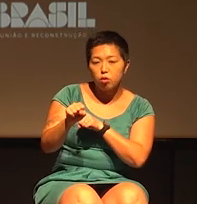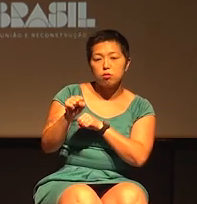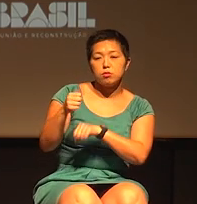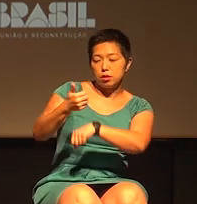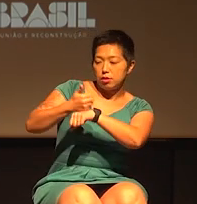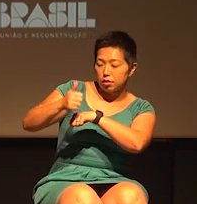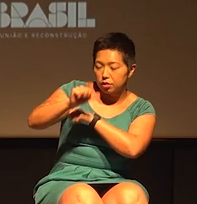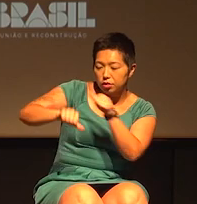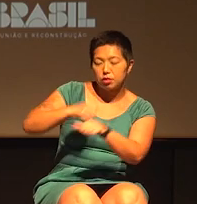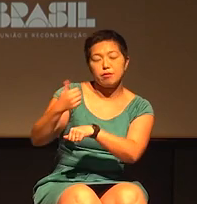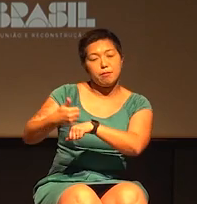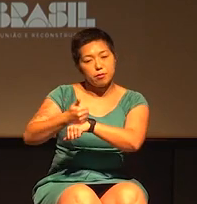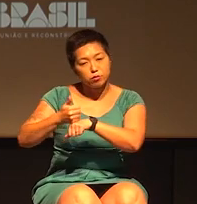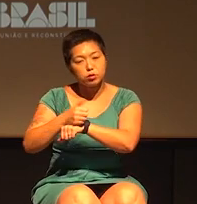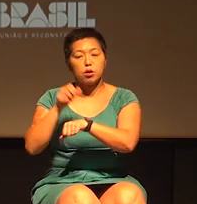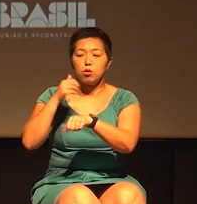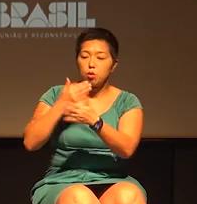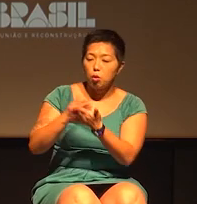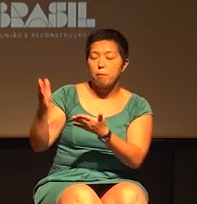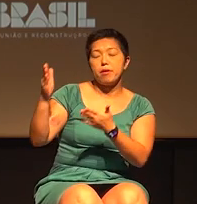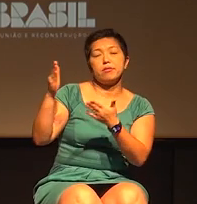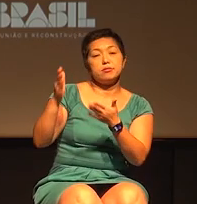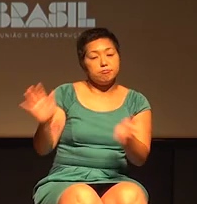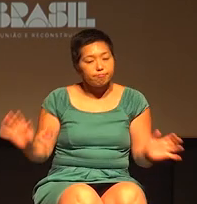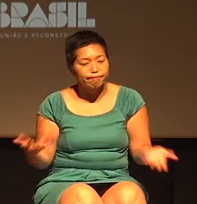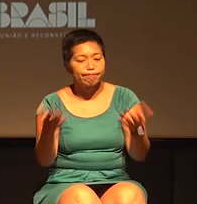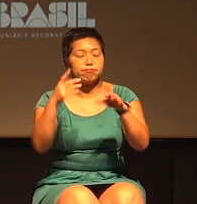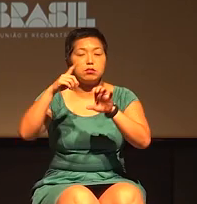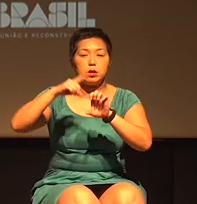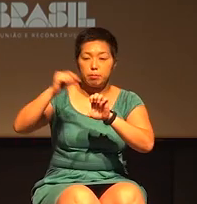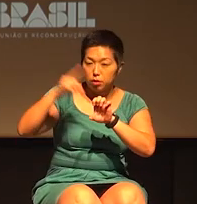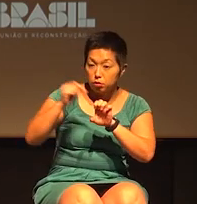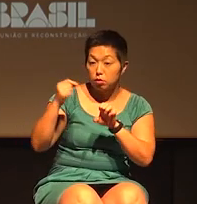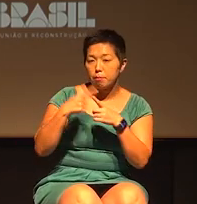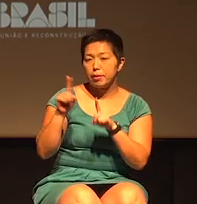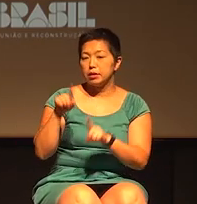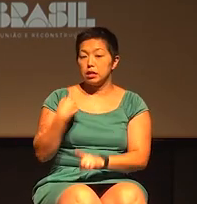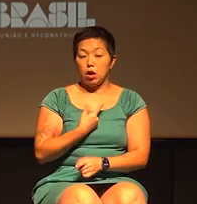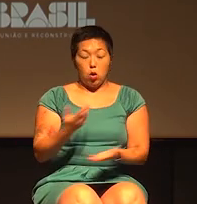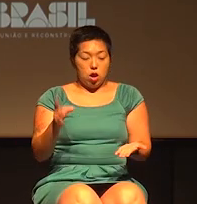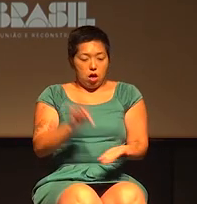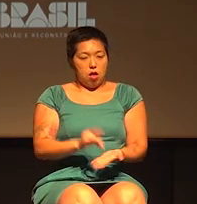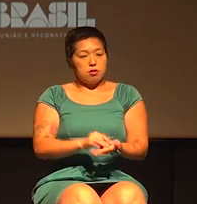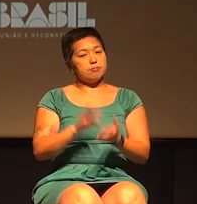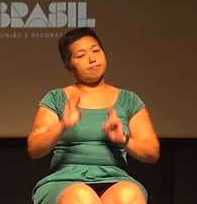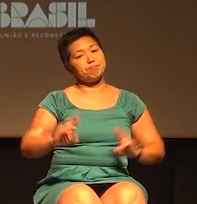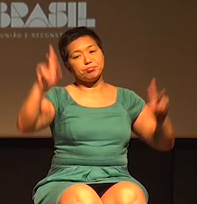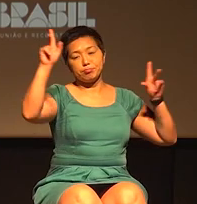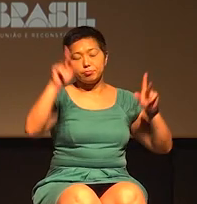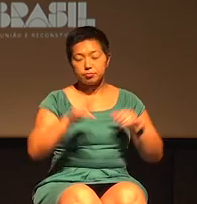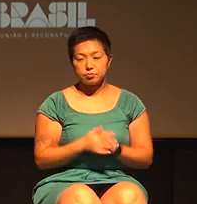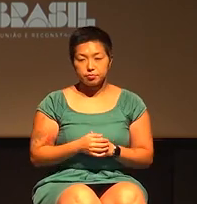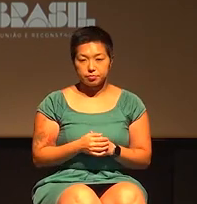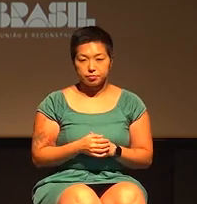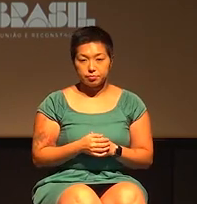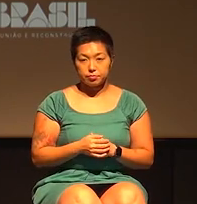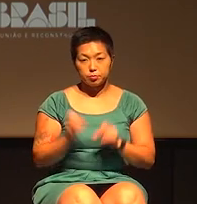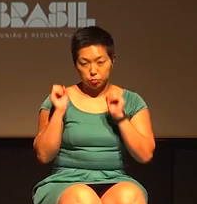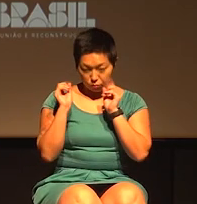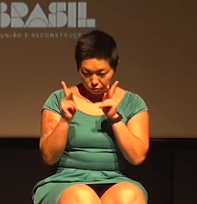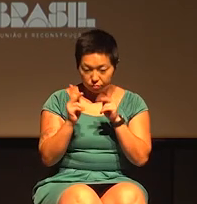impulsionando os eh empreendedores E aí a gente fala não nossa realidade agora é essa e